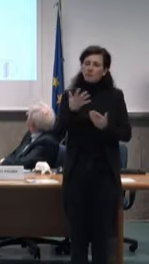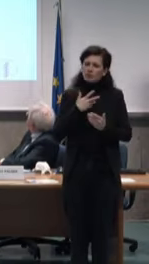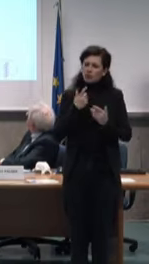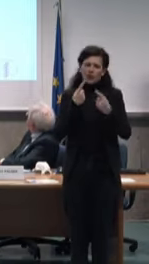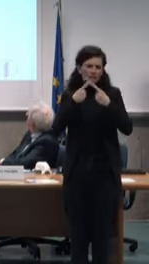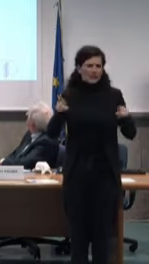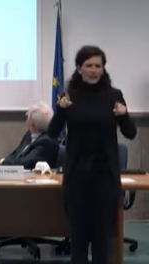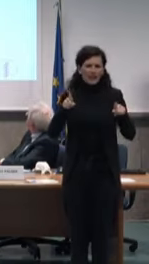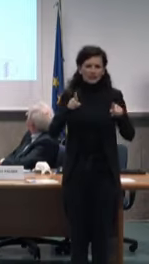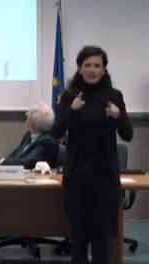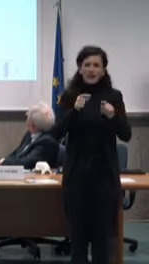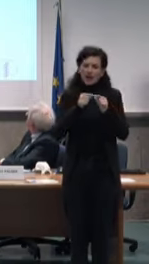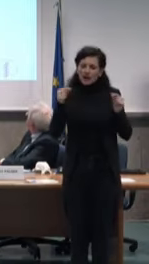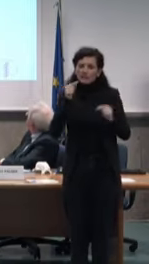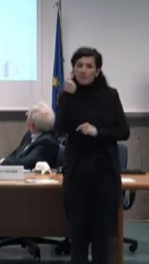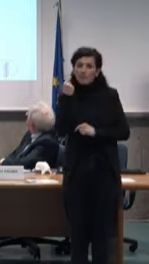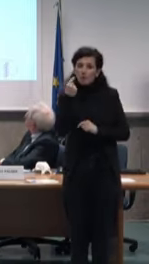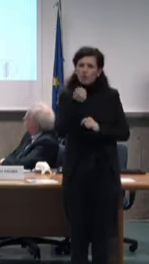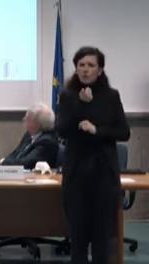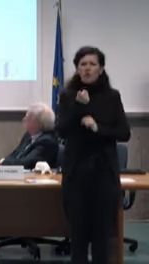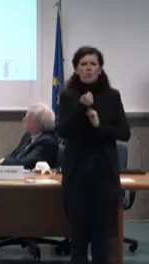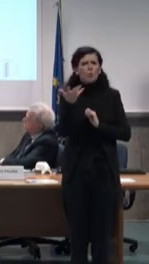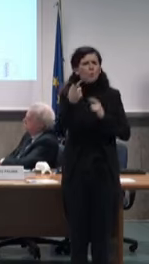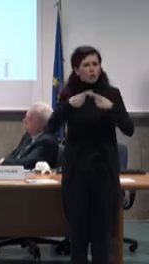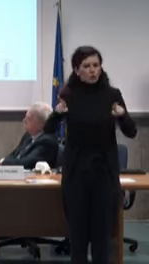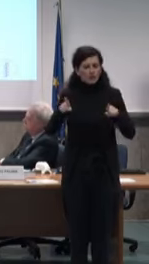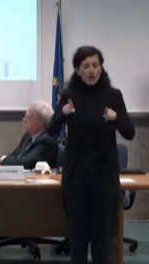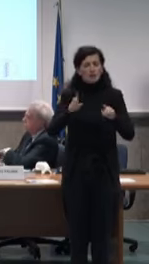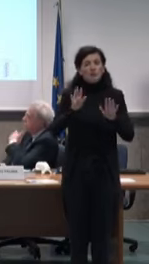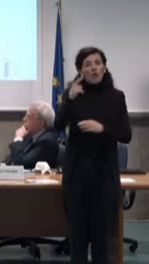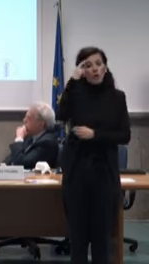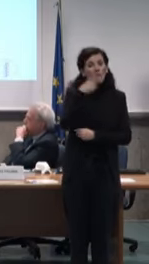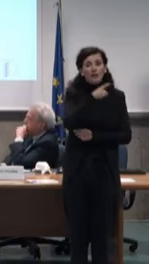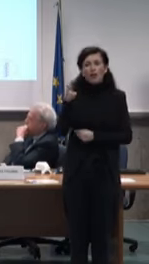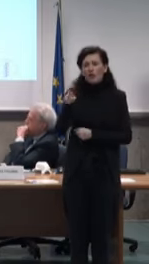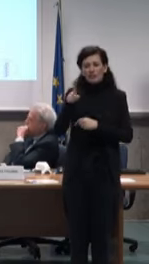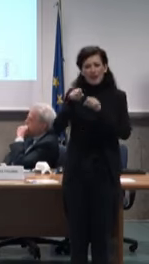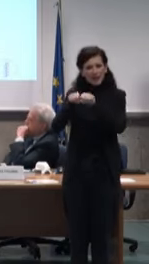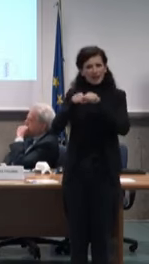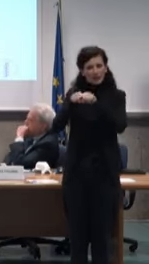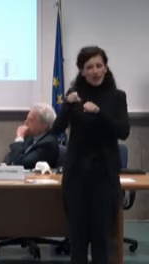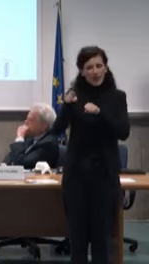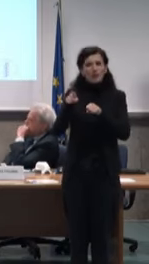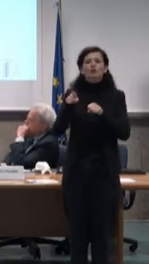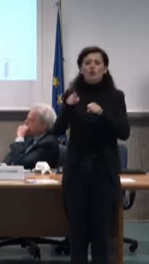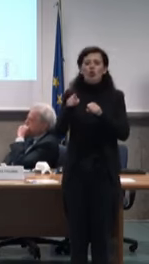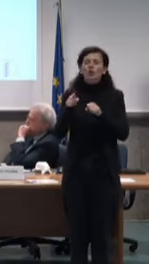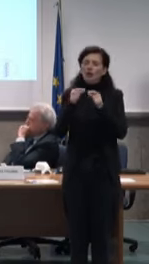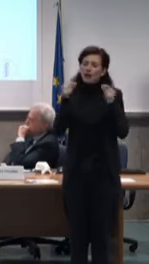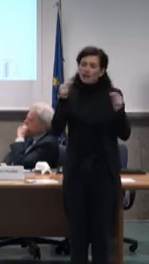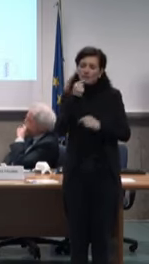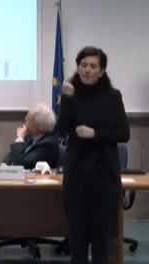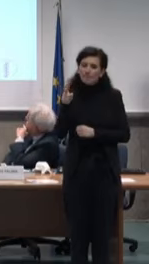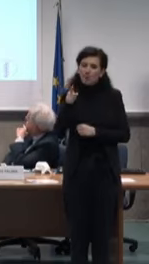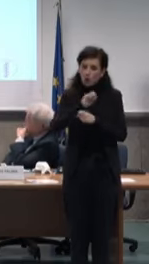tamponi ma dobbiamo ricordare che la regione veneto ha adottato un approccio ai tamponi più estensivo rispetto alle altre regioni e quindi il numero